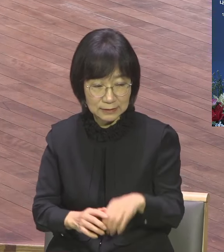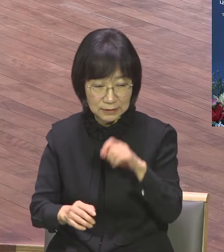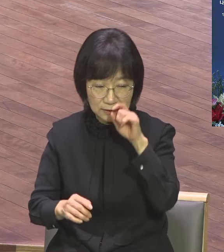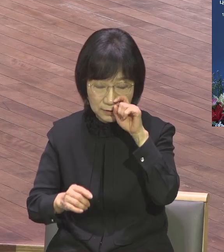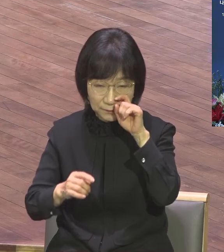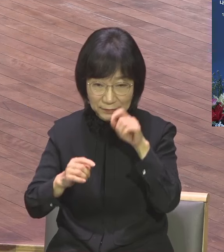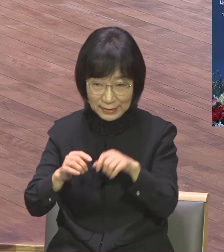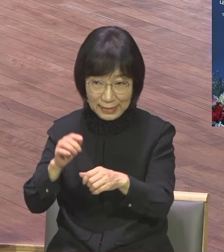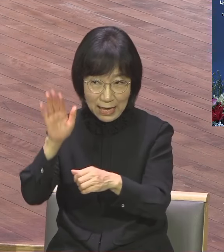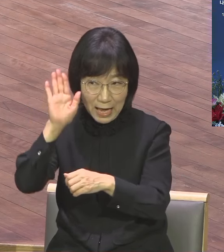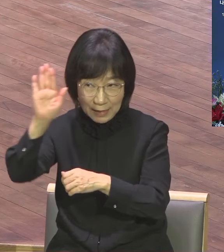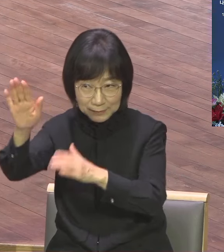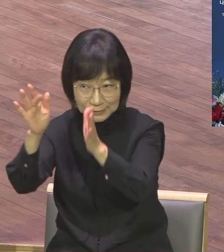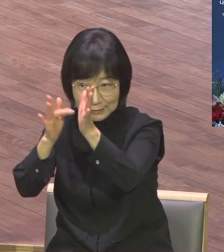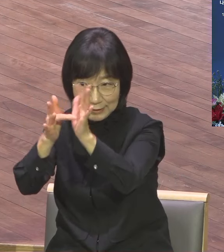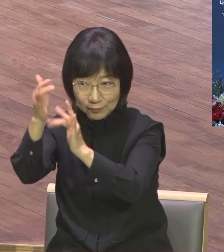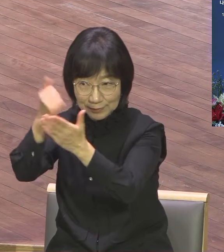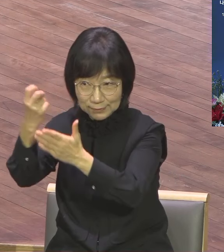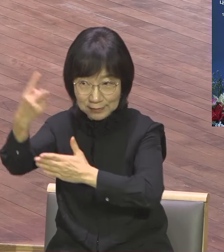때까지 잠깐